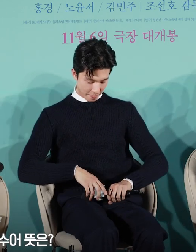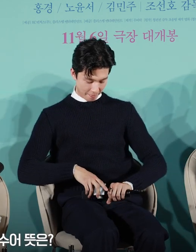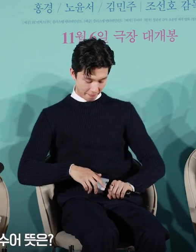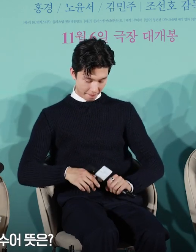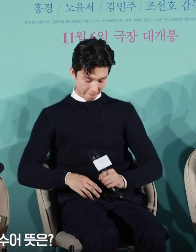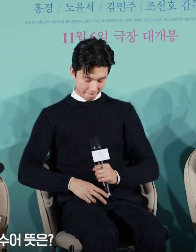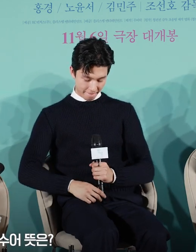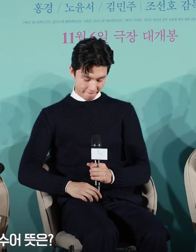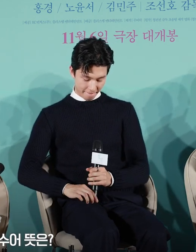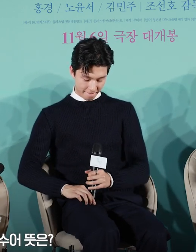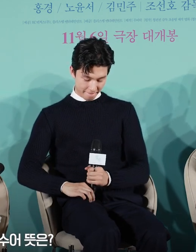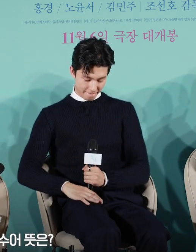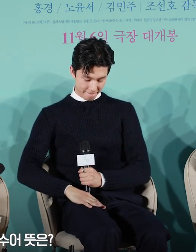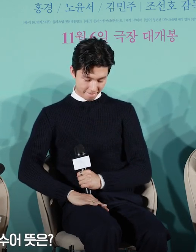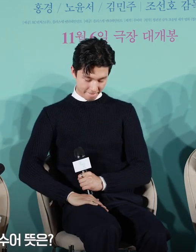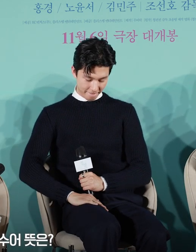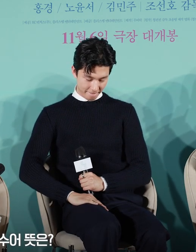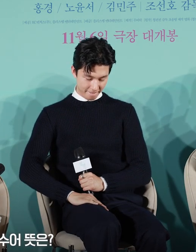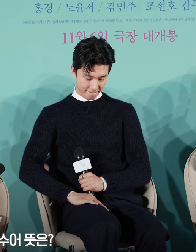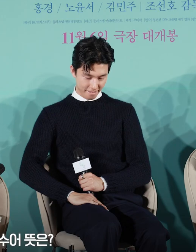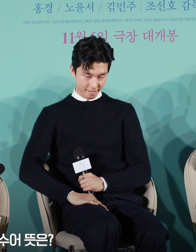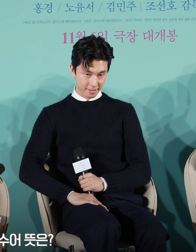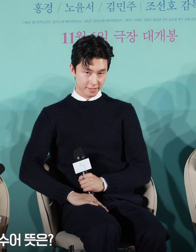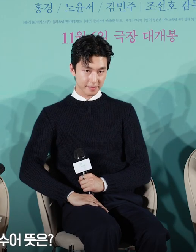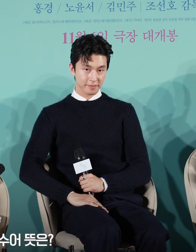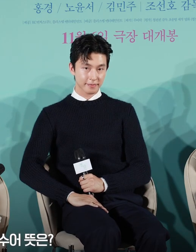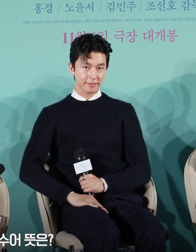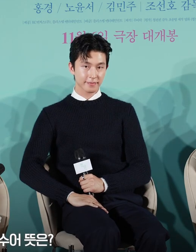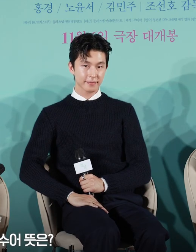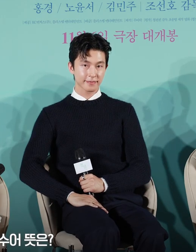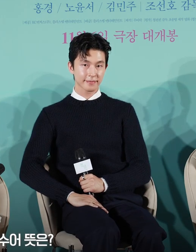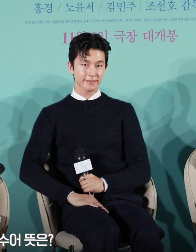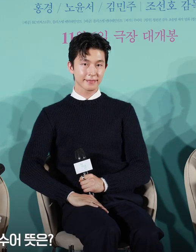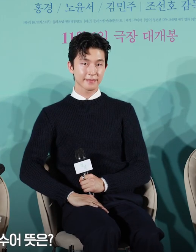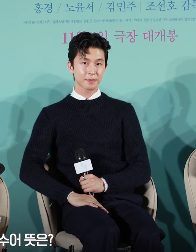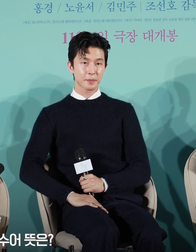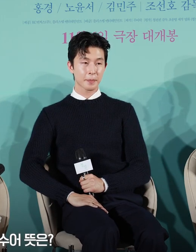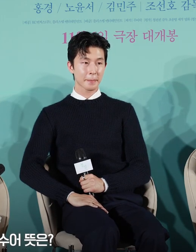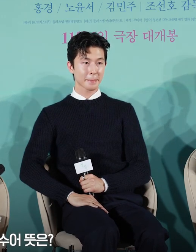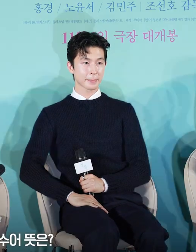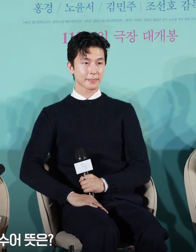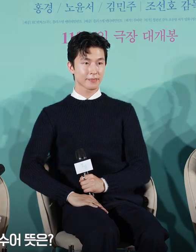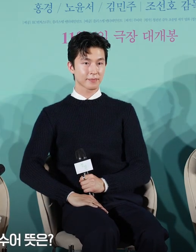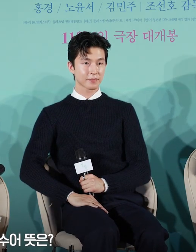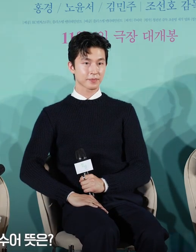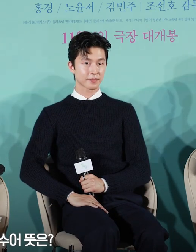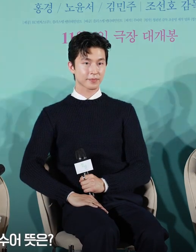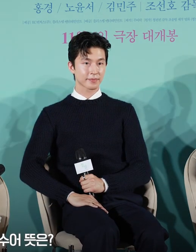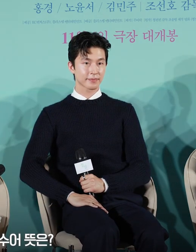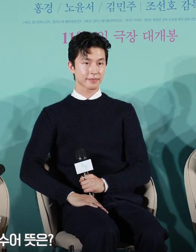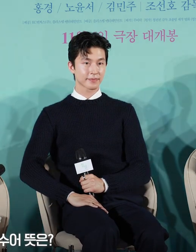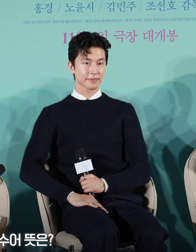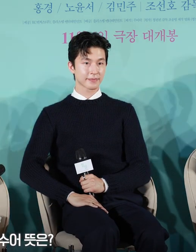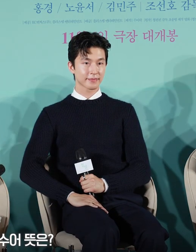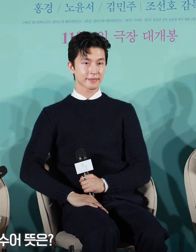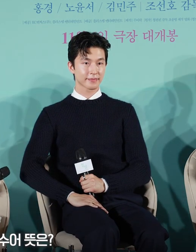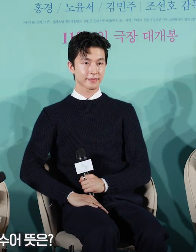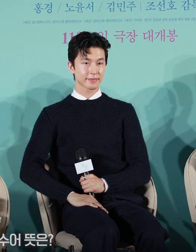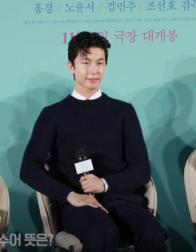거 할 때도 볼콕을 많이 하는데 맞아요. 정말 잘 어울리네요. 예쁘다. 감사합니다. 아 너무 잘 어울리네요. 사실 제가